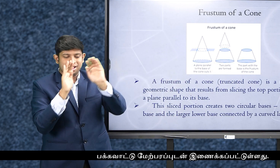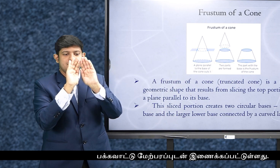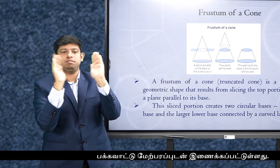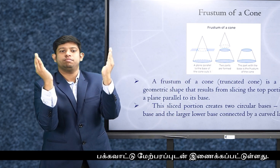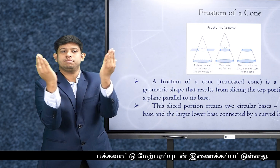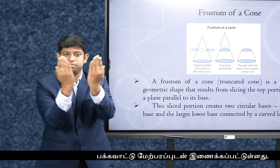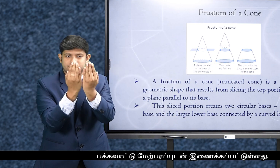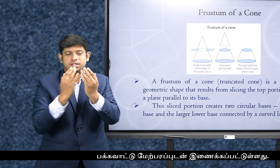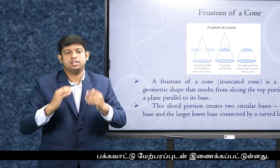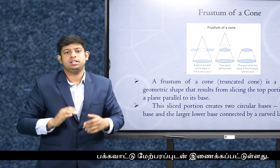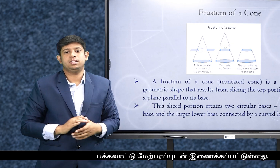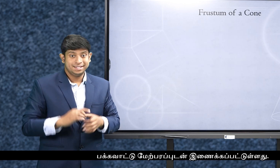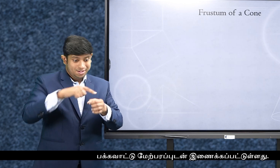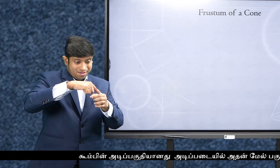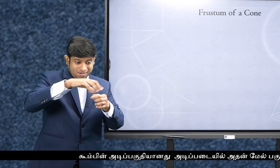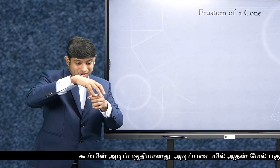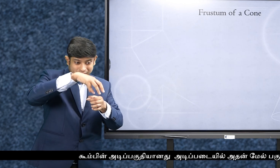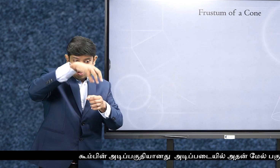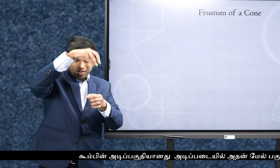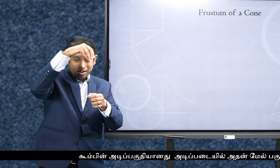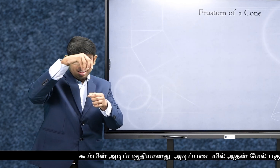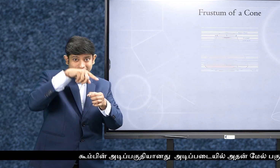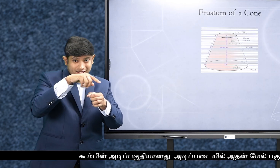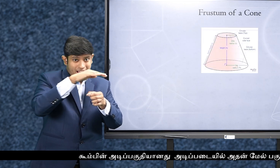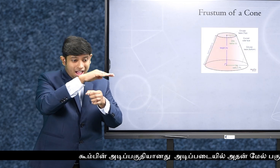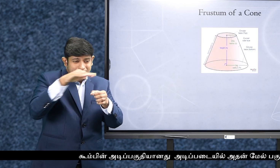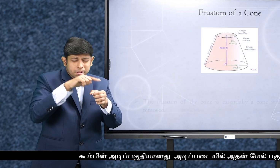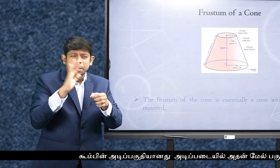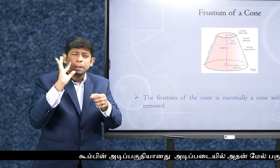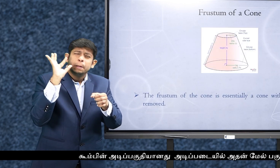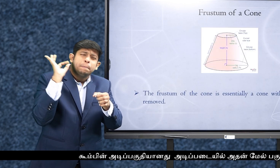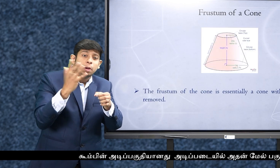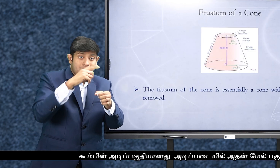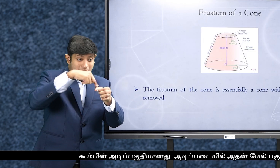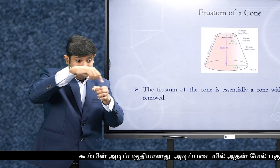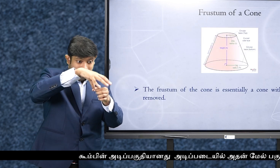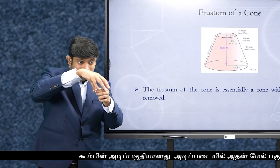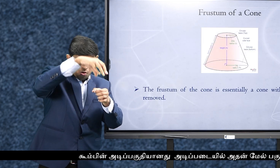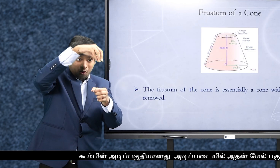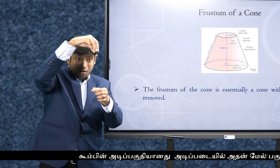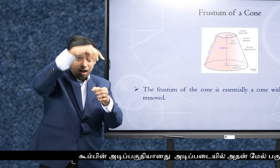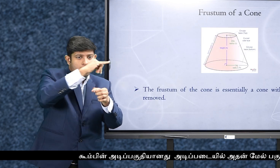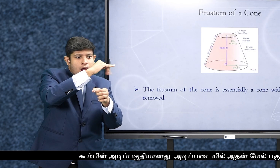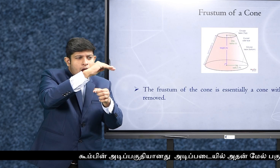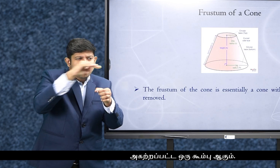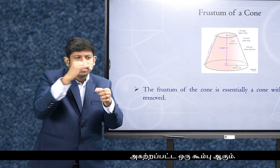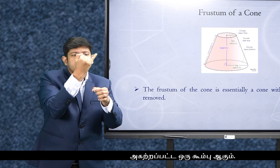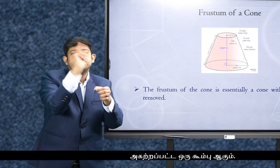மேற்பரப்புடன் இணைக்கப்பட்டுள்ளது. கூம்பின் அடிகண்டமானது அடிப்படையில் அதன் மேல் பகுதி அகற்றப்பட்ட